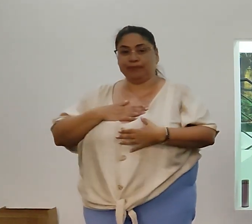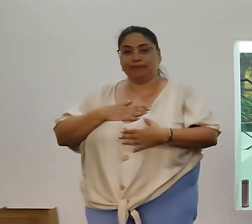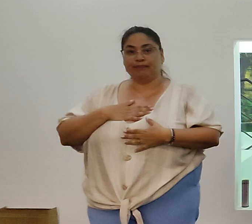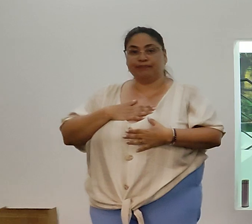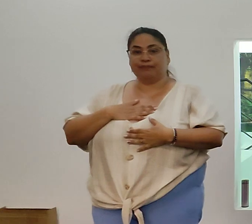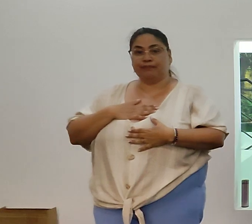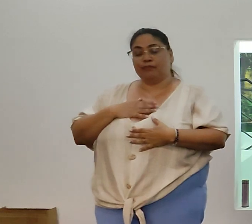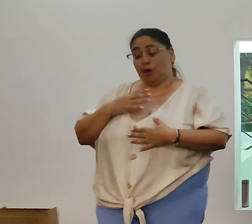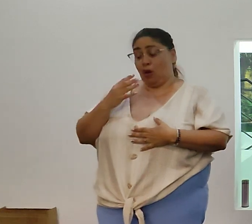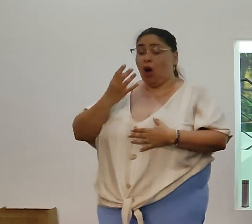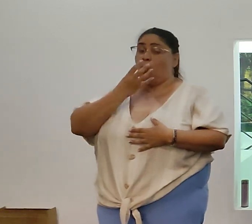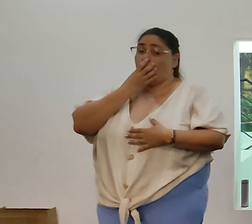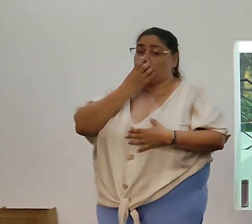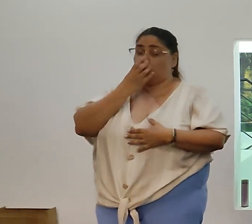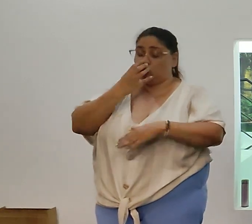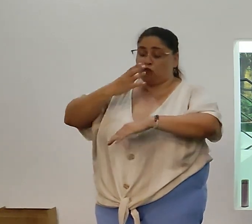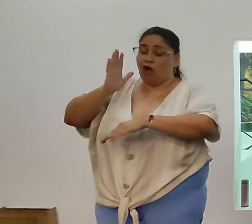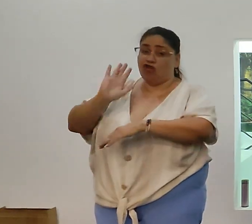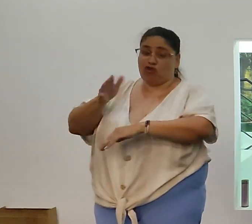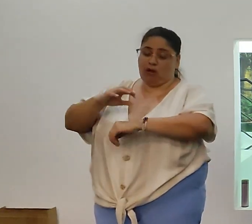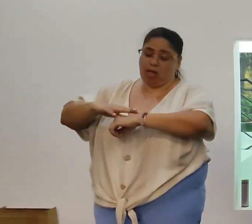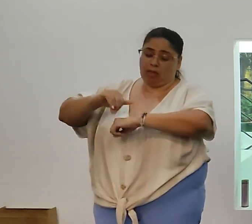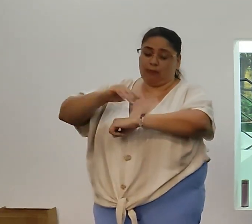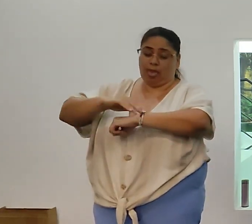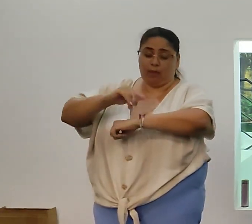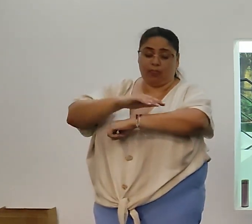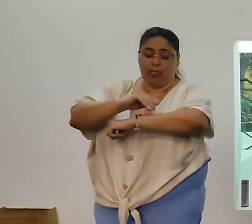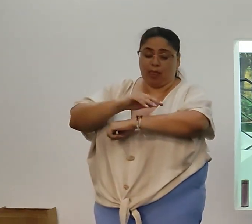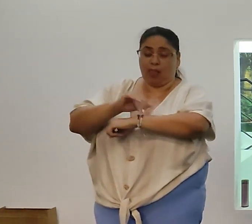já acompanhavam Lázaro e lambiam as suas feridas,